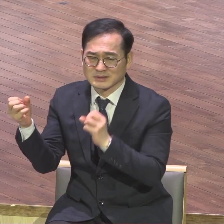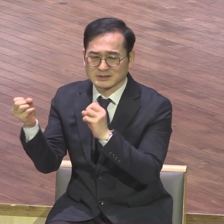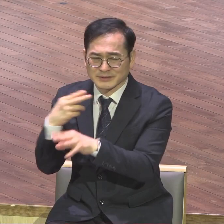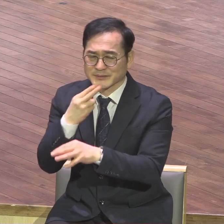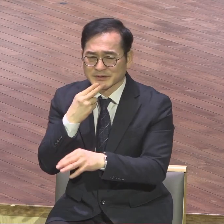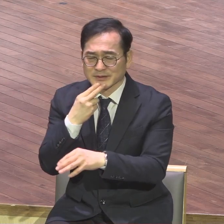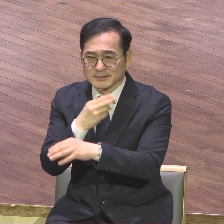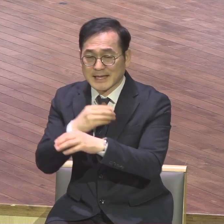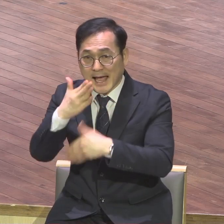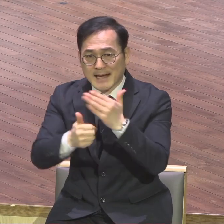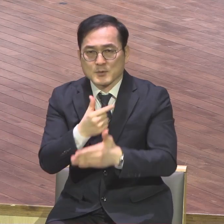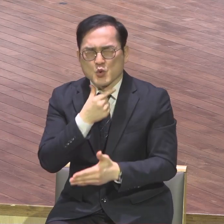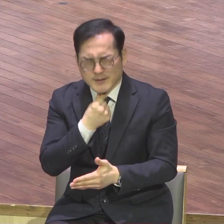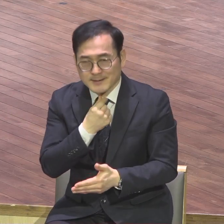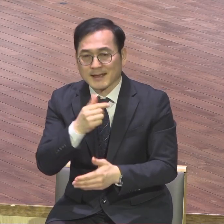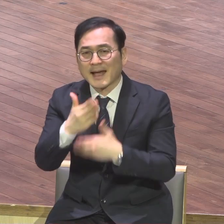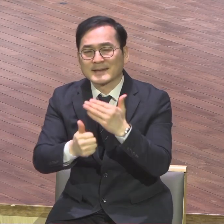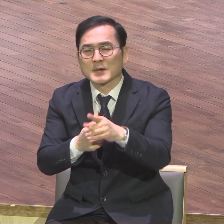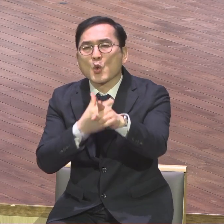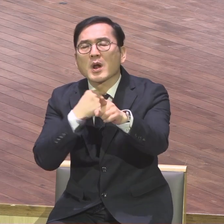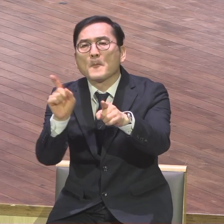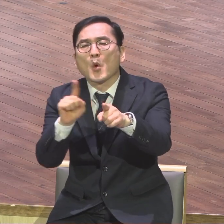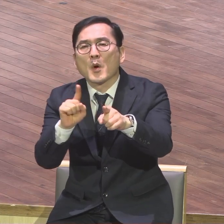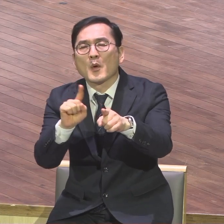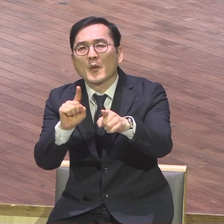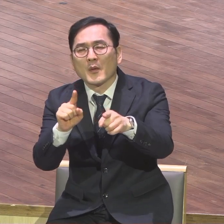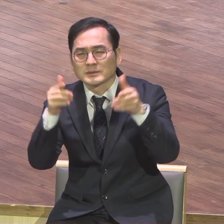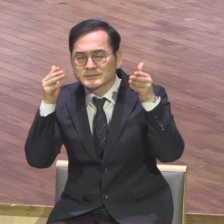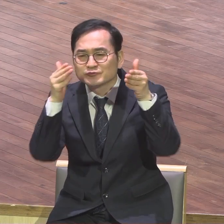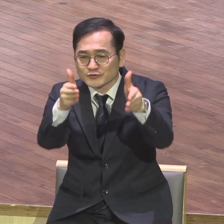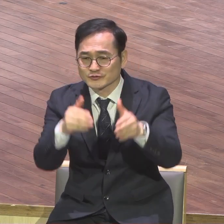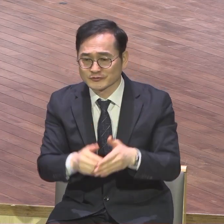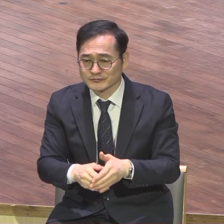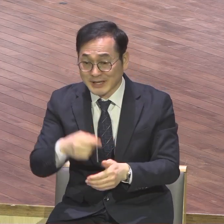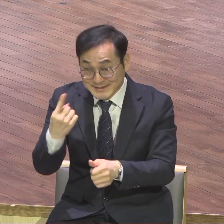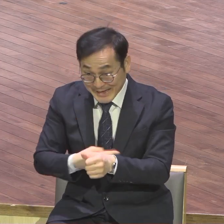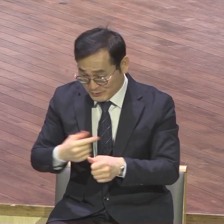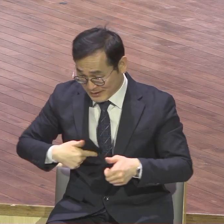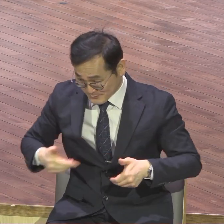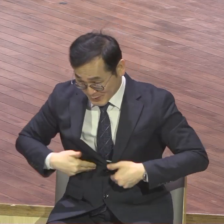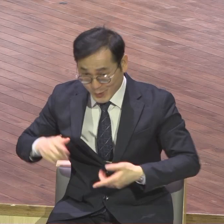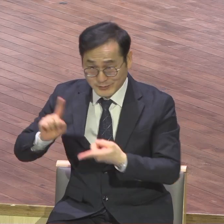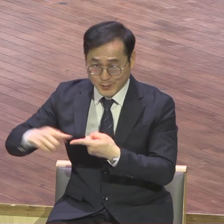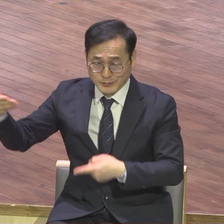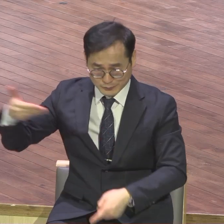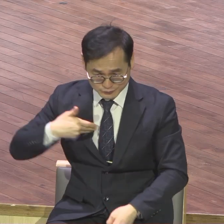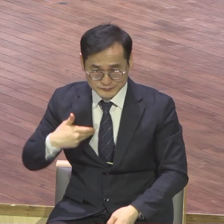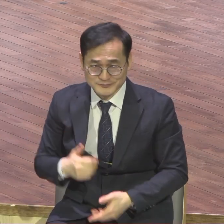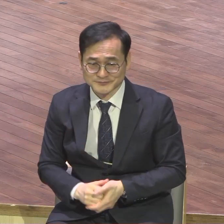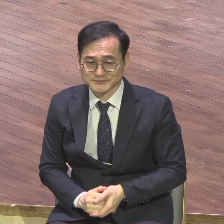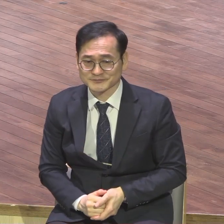앞에 이제부터 이 언약 기도는 100% 응답, 100%. 필요를 다 주신다.